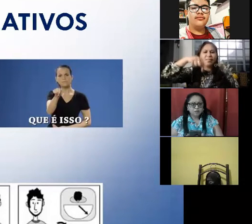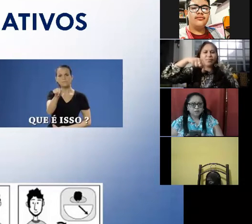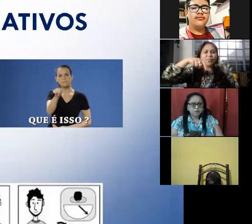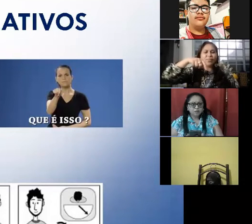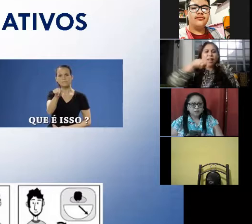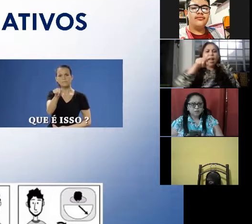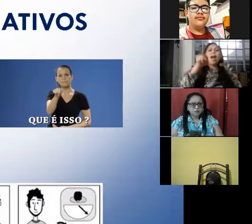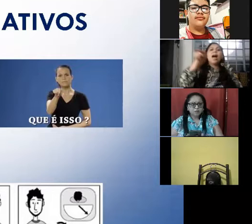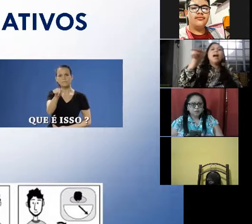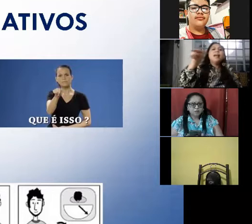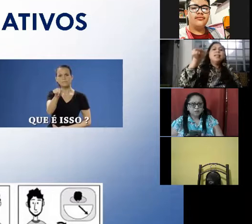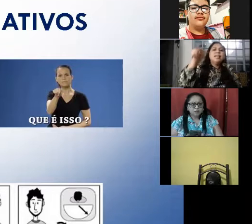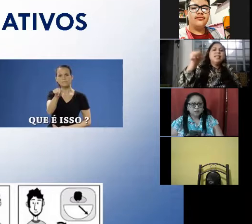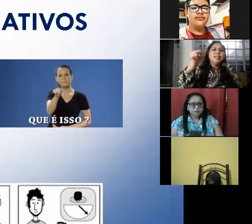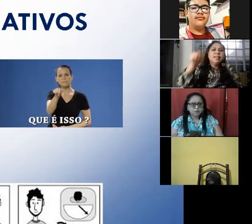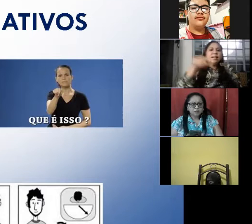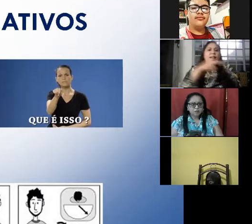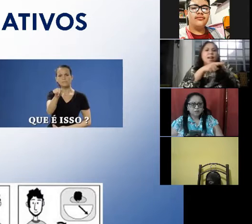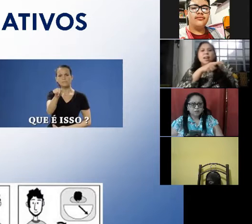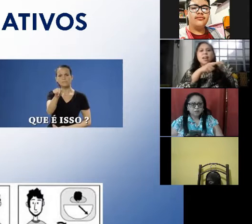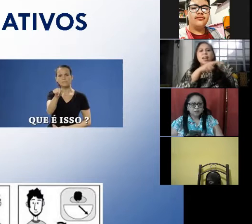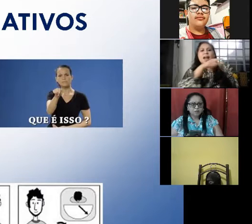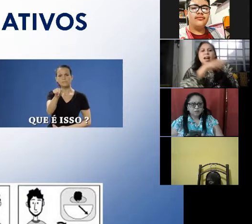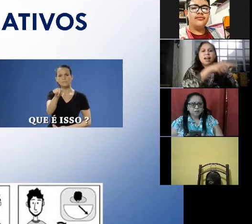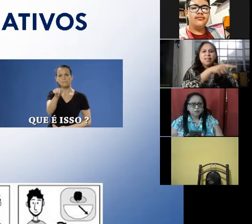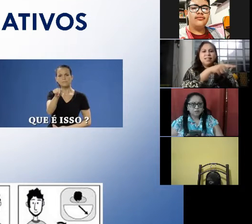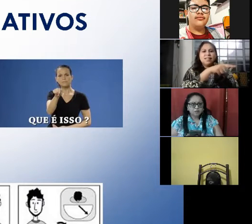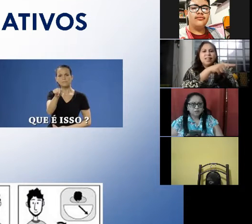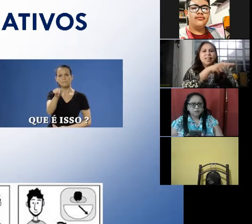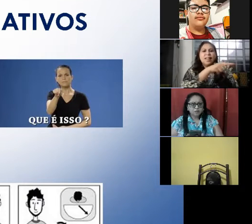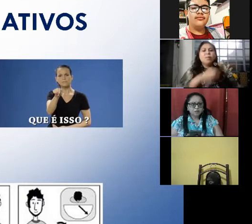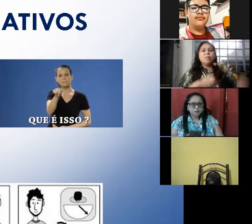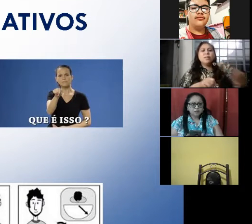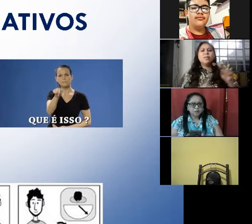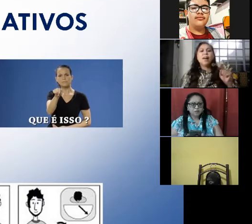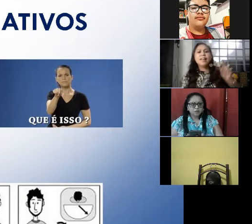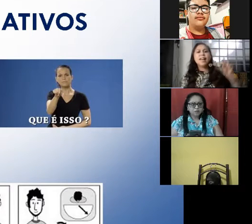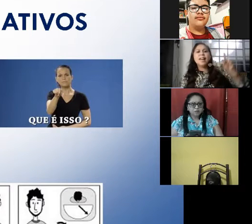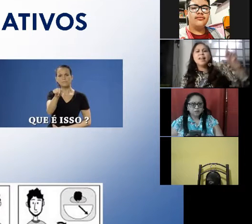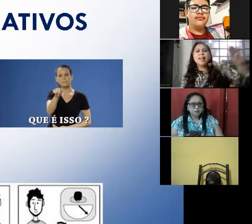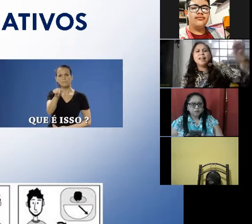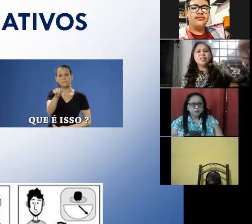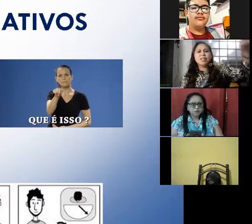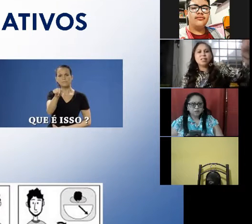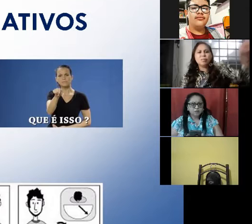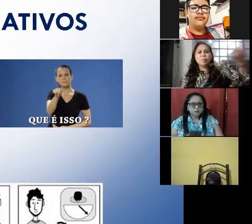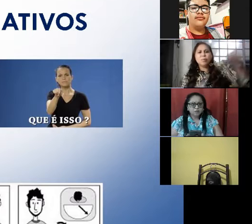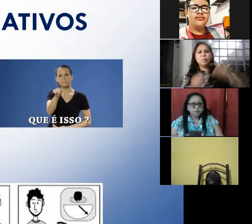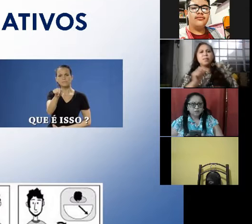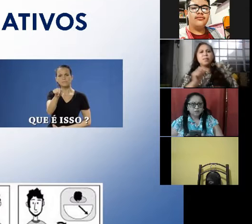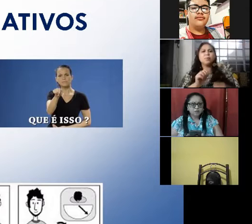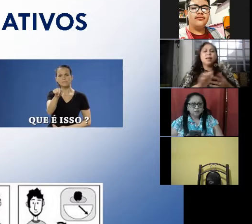Aqui, aí, lá, né? Quando eu digo aquele,